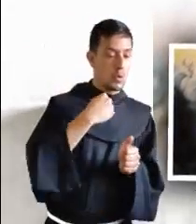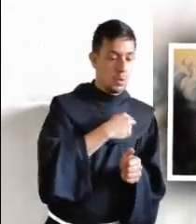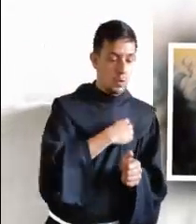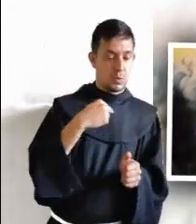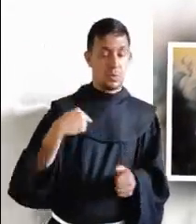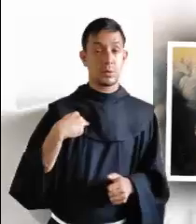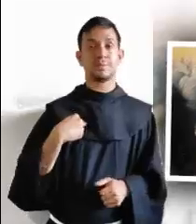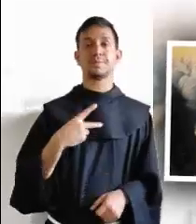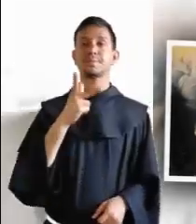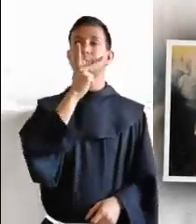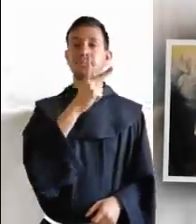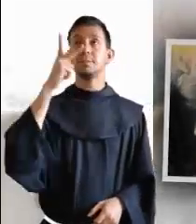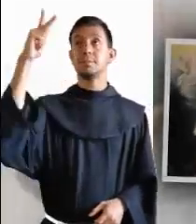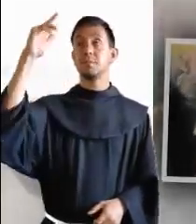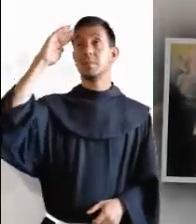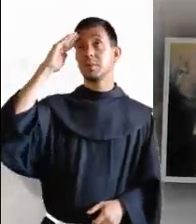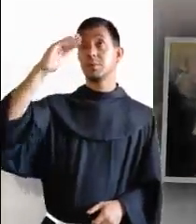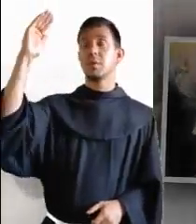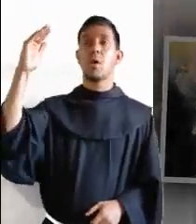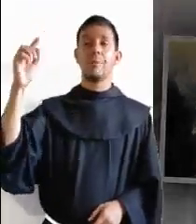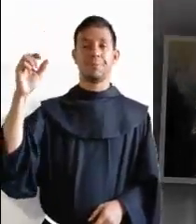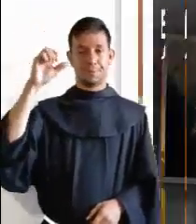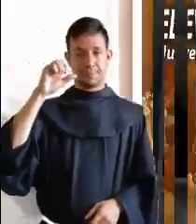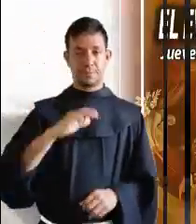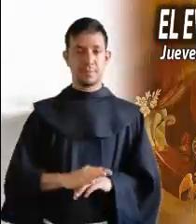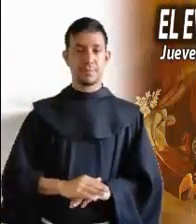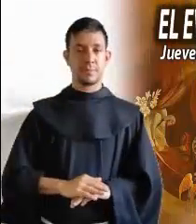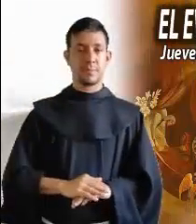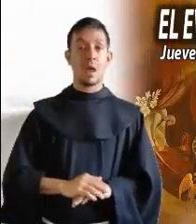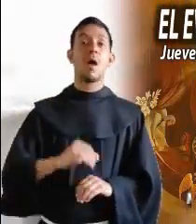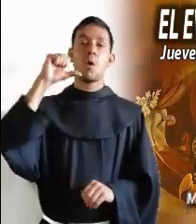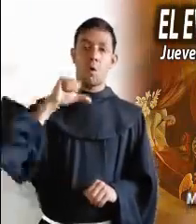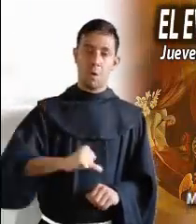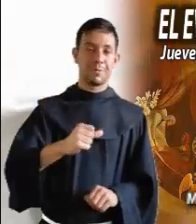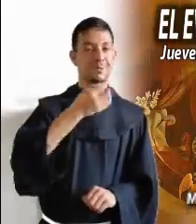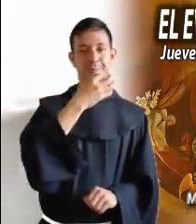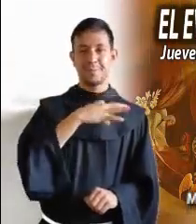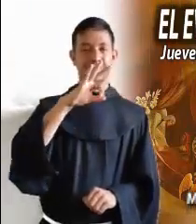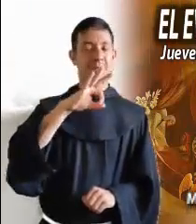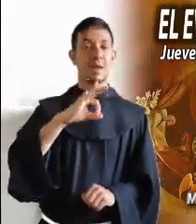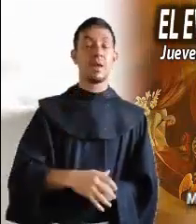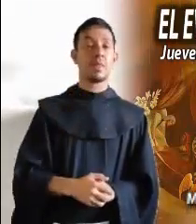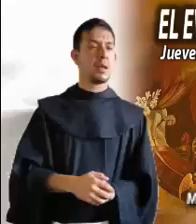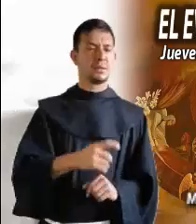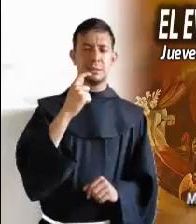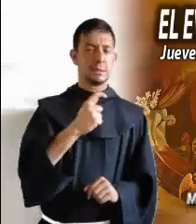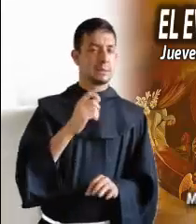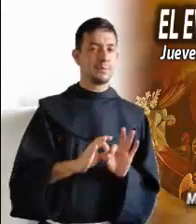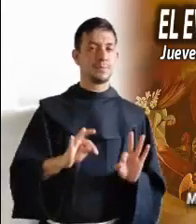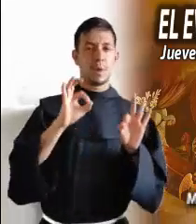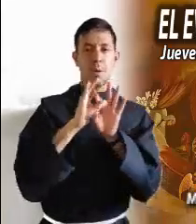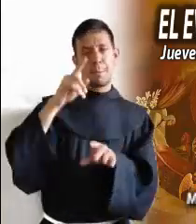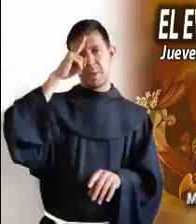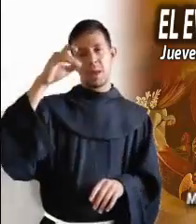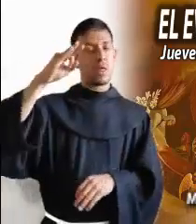Señor. Hoy celebramos una fiesta llena de sentido para el pueblo cristiano: la Natividad